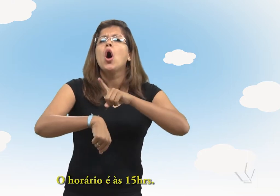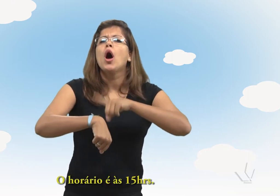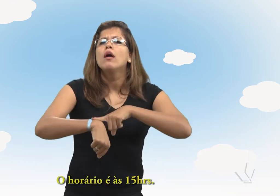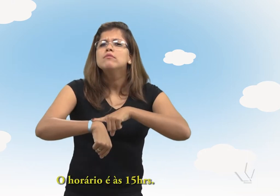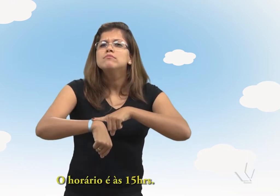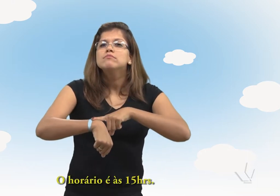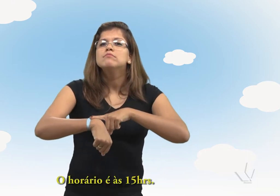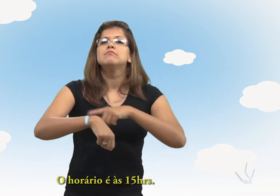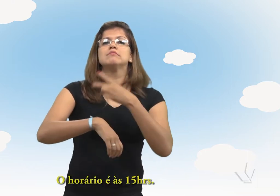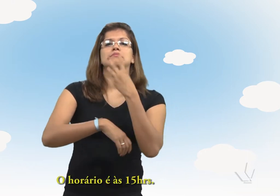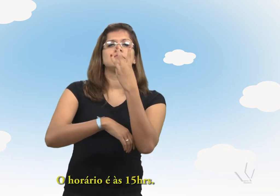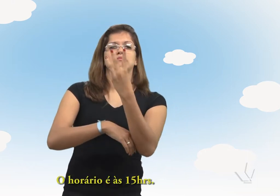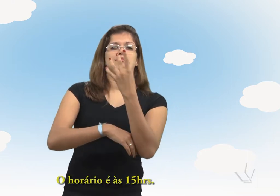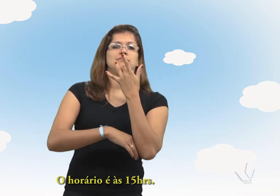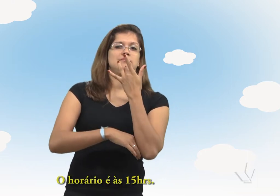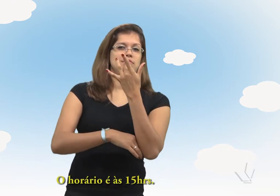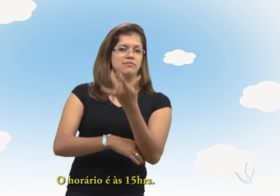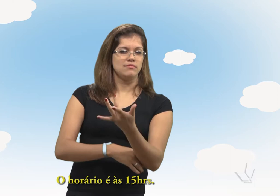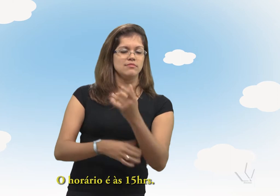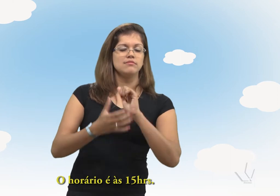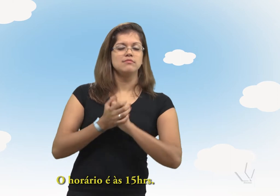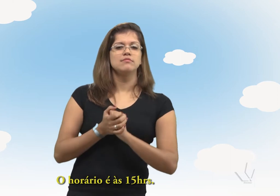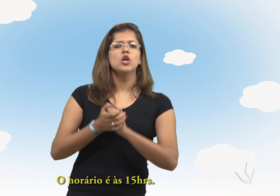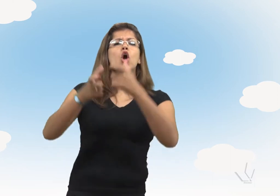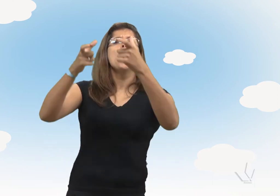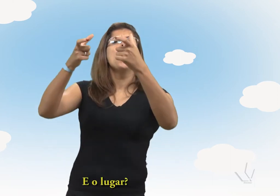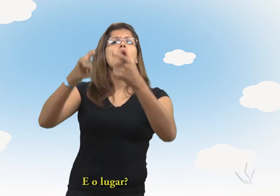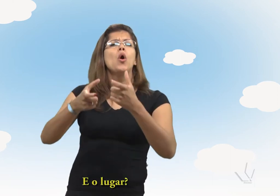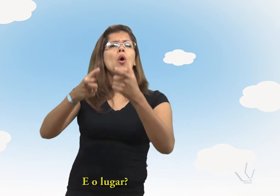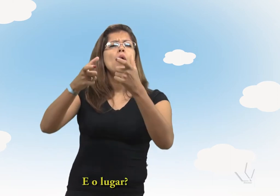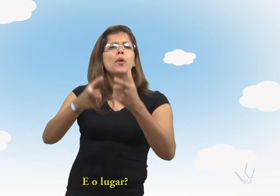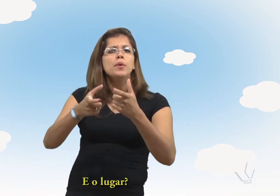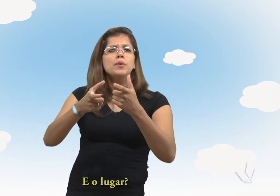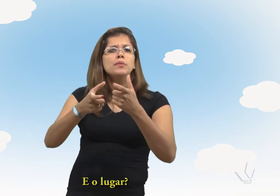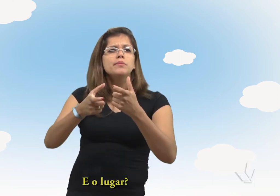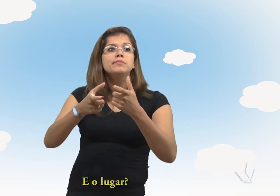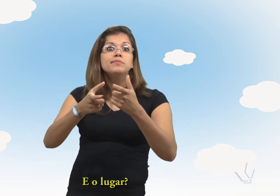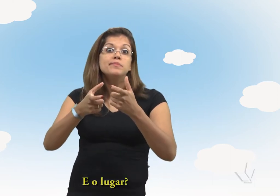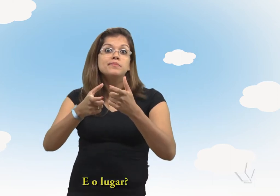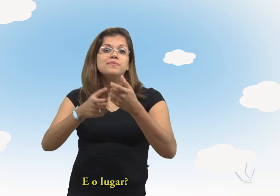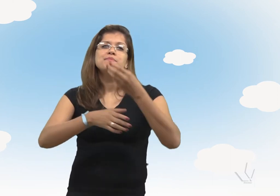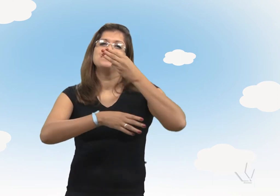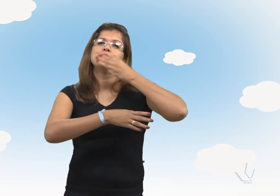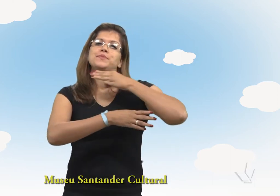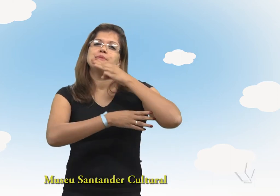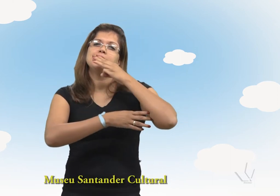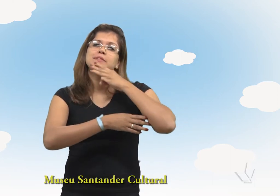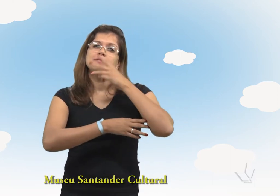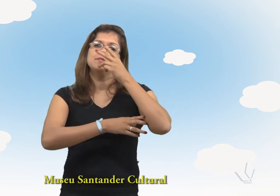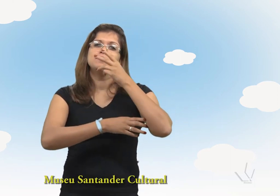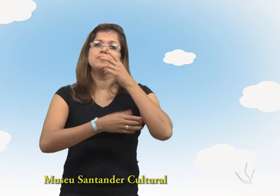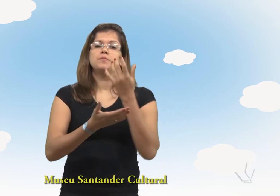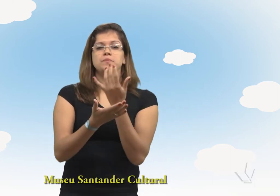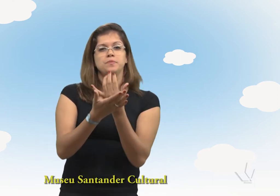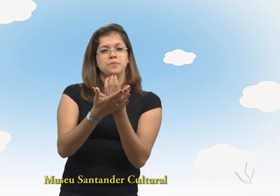horário é às 15 horas. E o lugar? Museu Santander